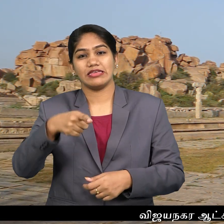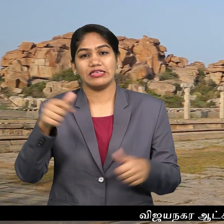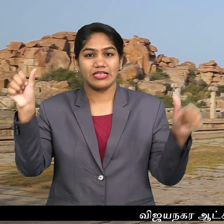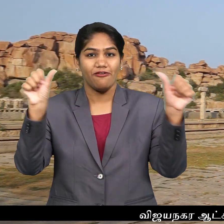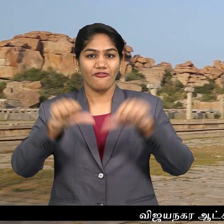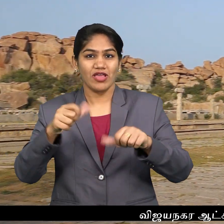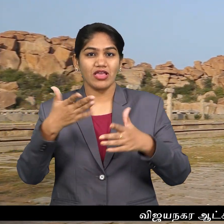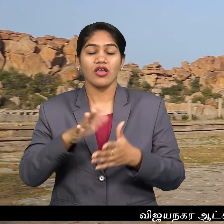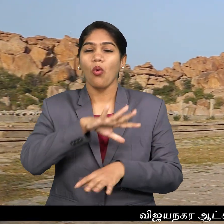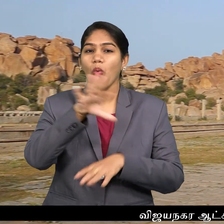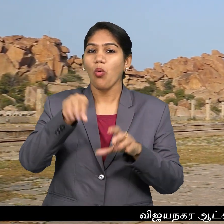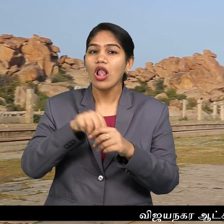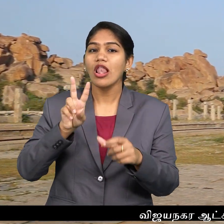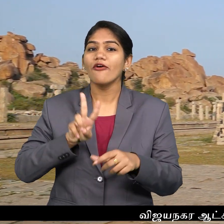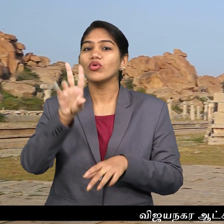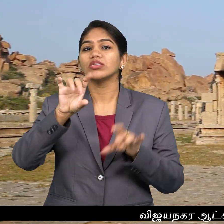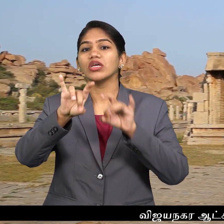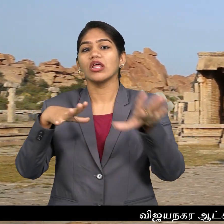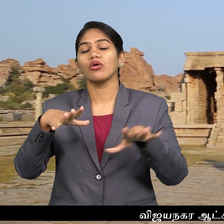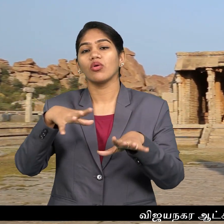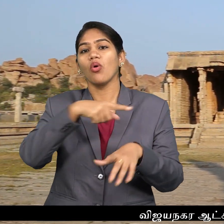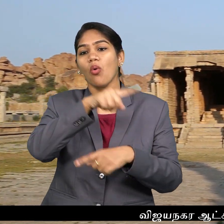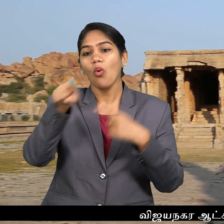விஜயநகர ஆட்சியை அளித்தார்கள்.